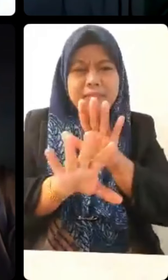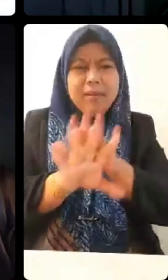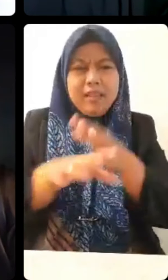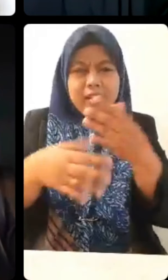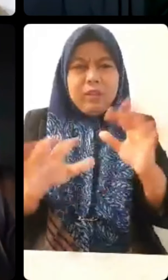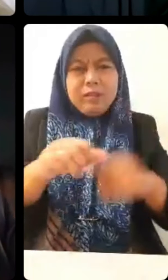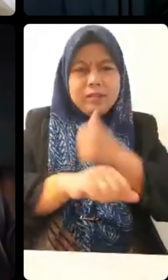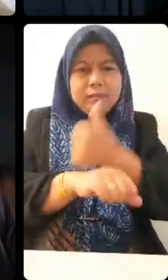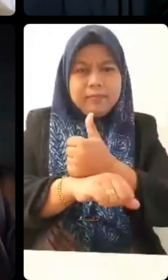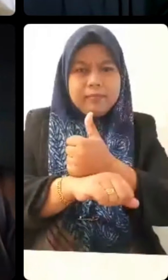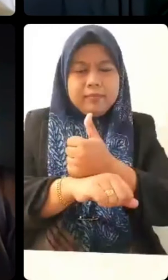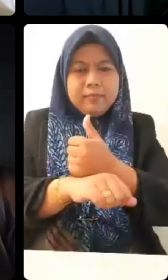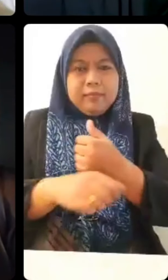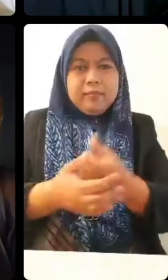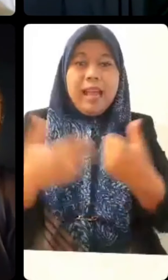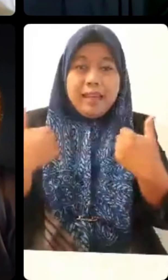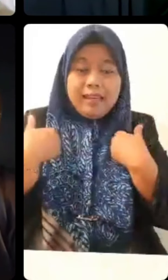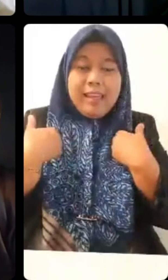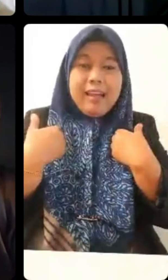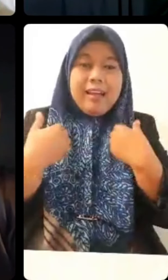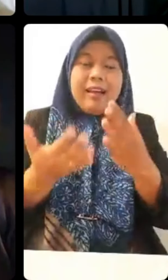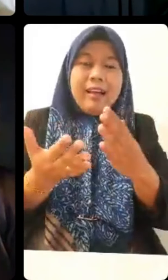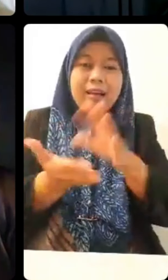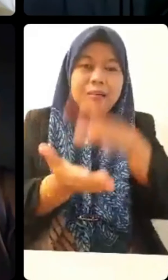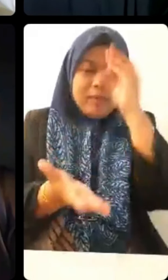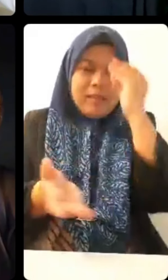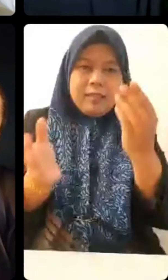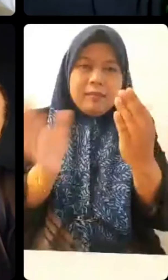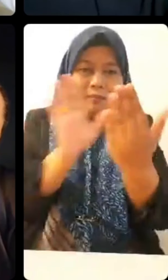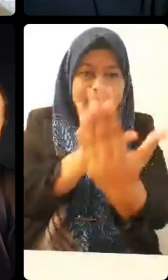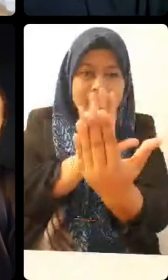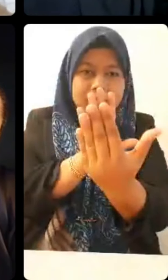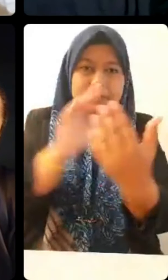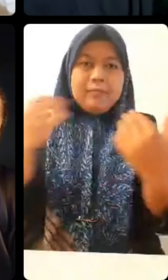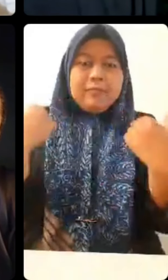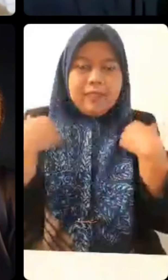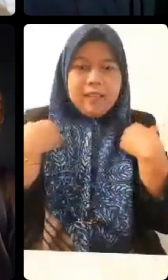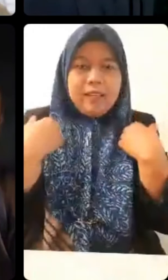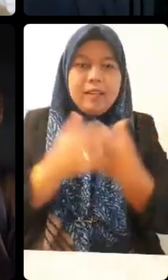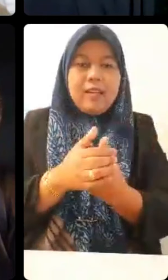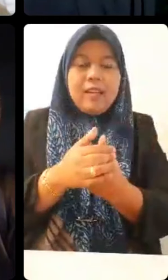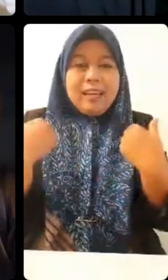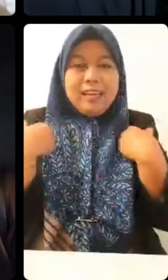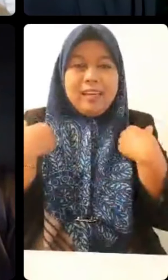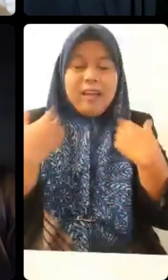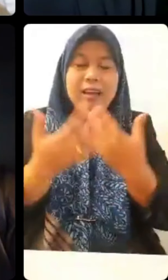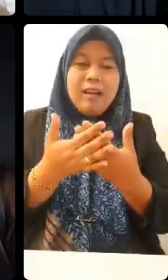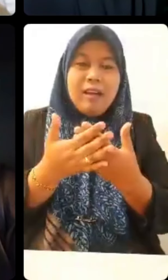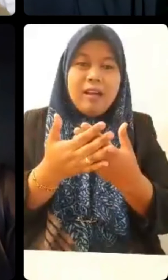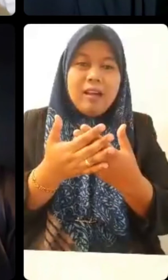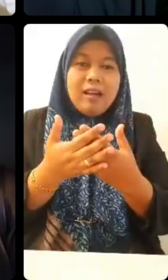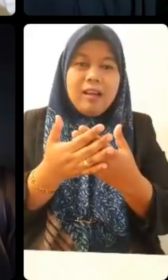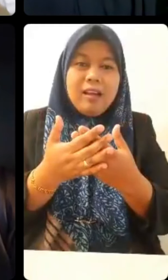Bersemuka ada, secara online pun ada. Okey, di antaranya lah macam di NESDA